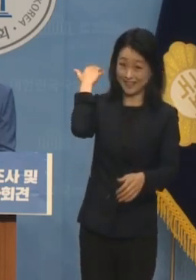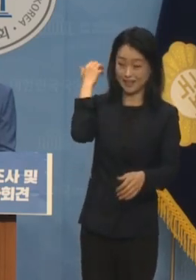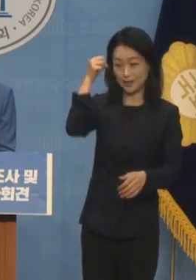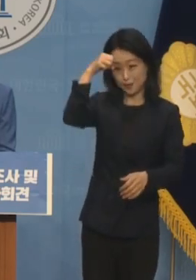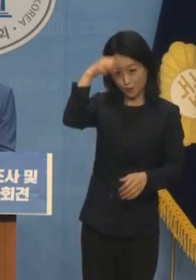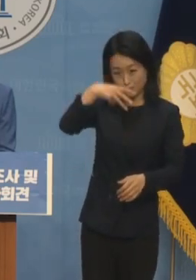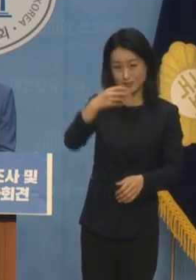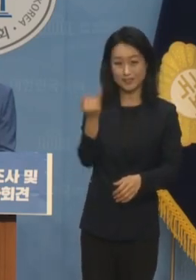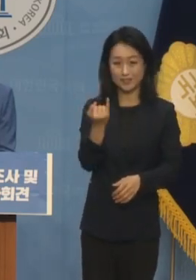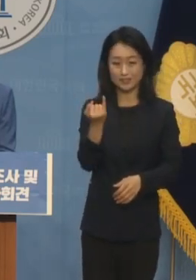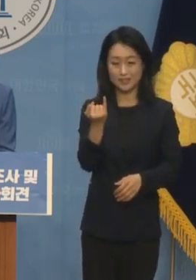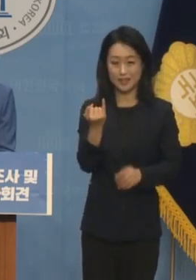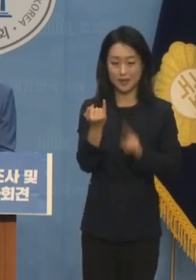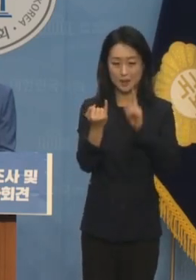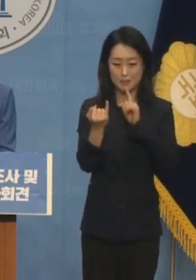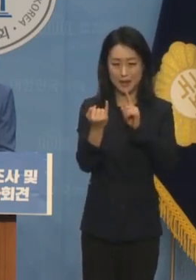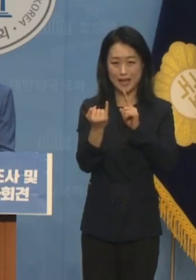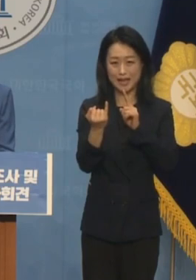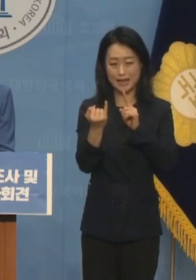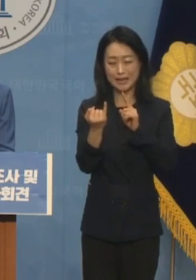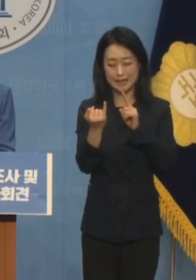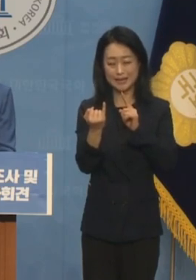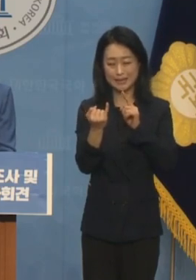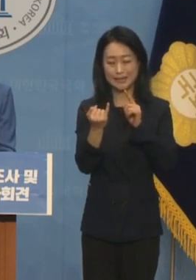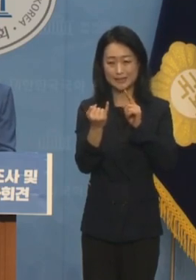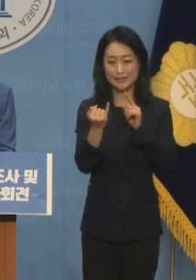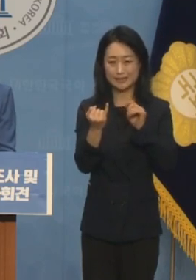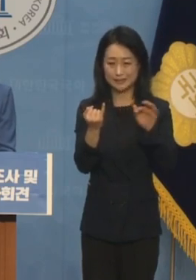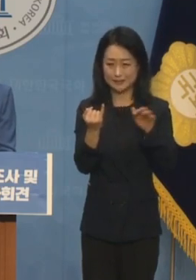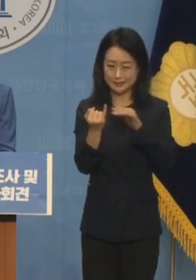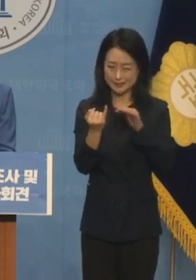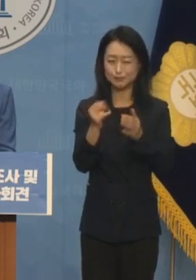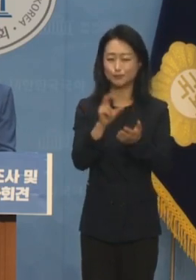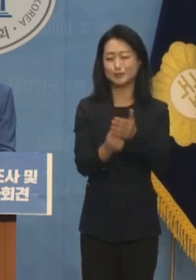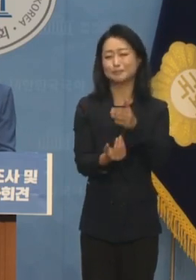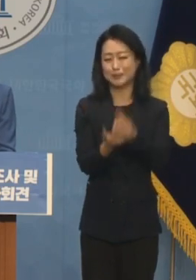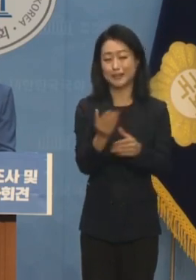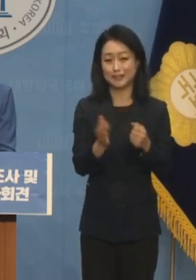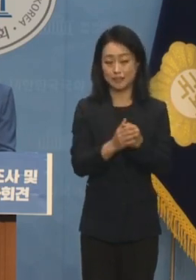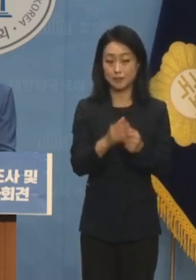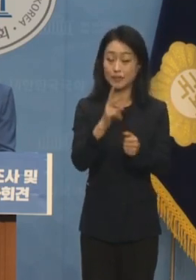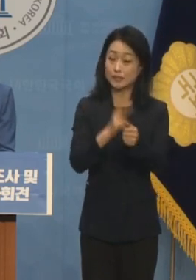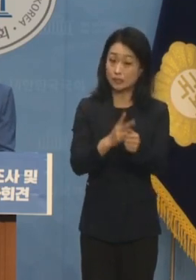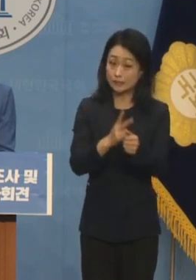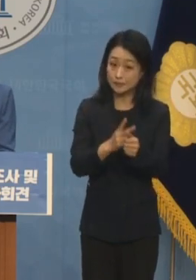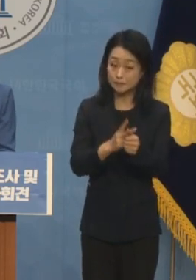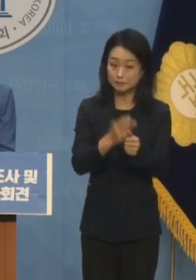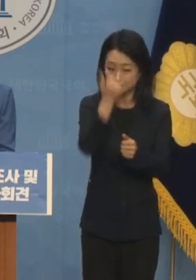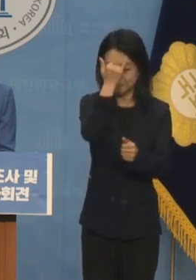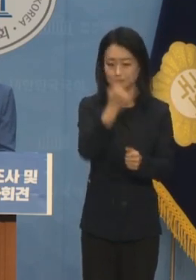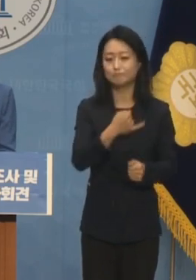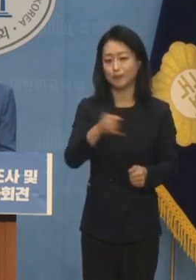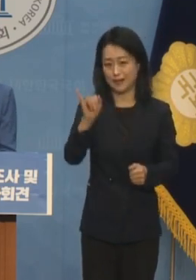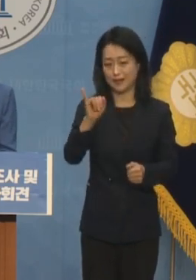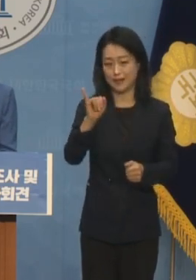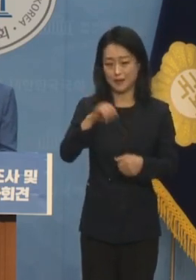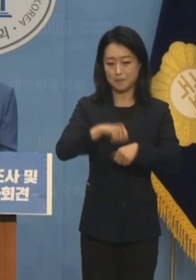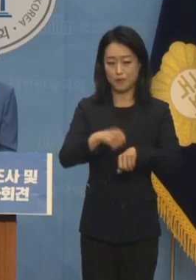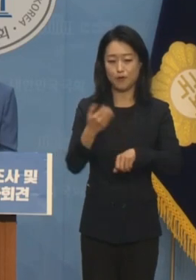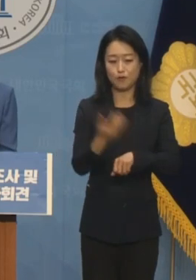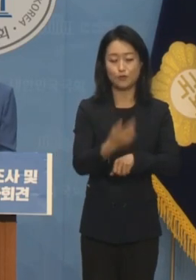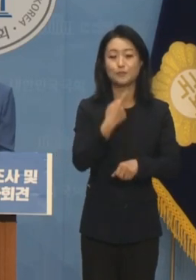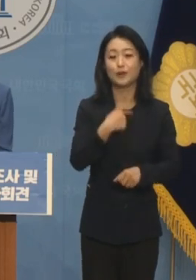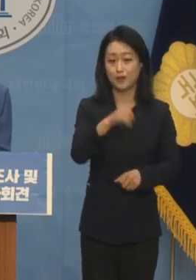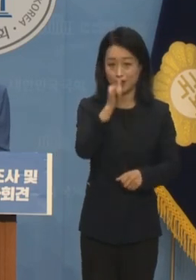대한 부적절한 언행으로 인해 교사 품위 유지 위반이라는 징계를 받았던 전력이